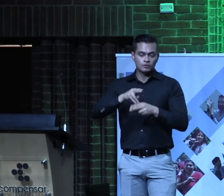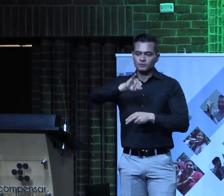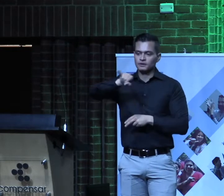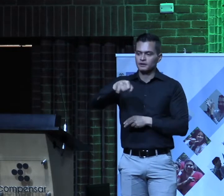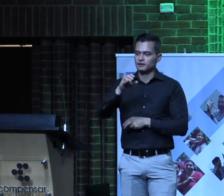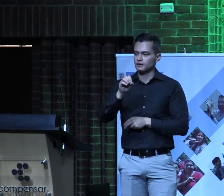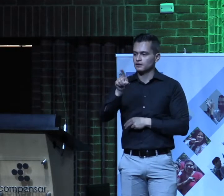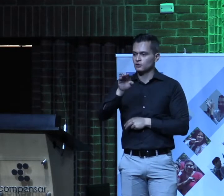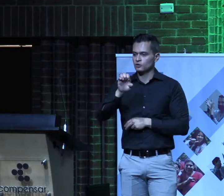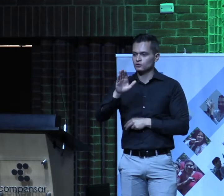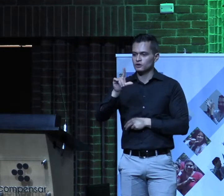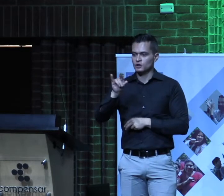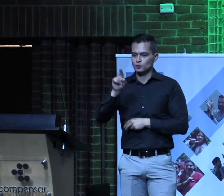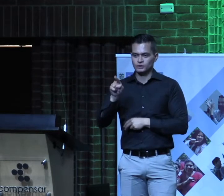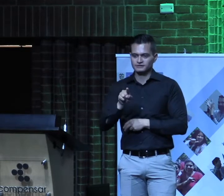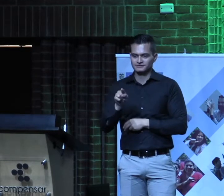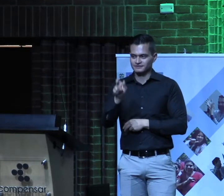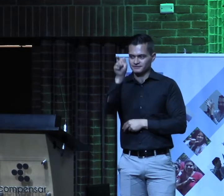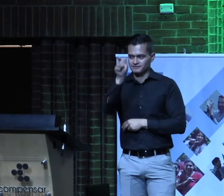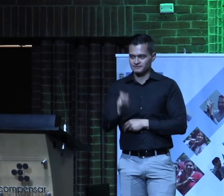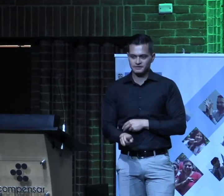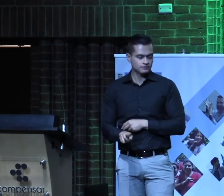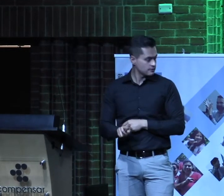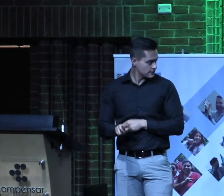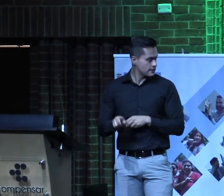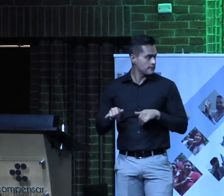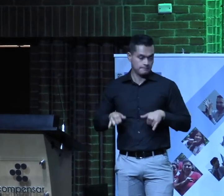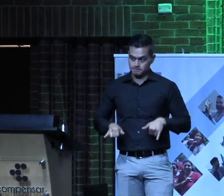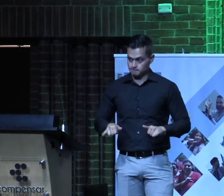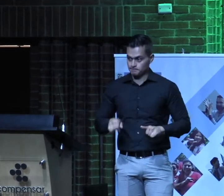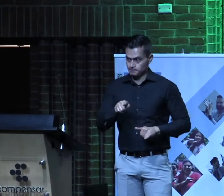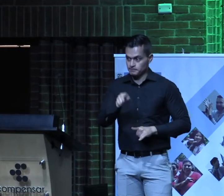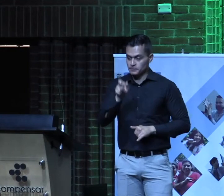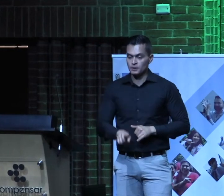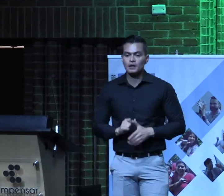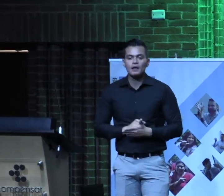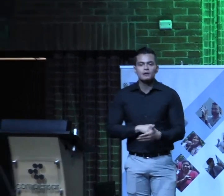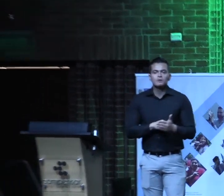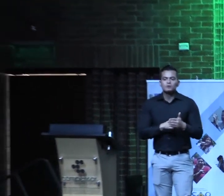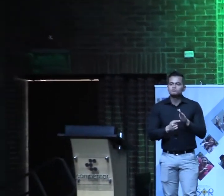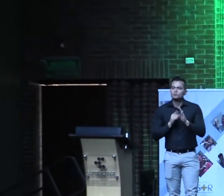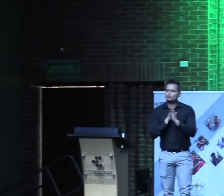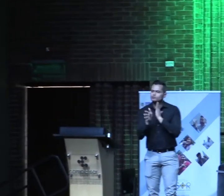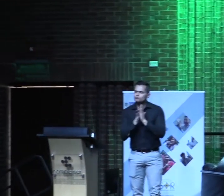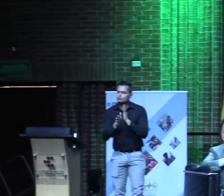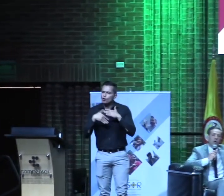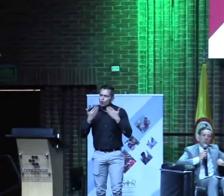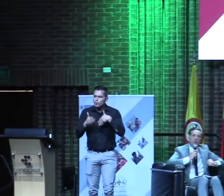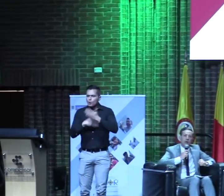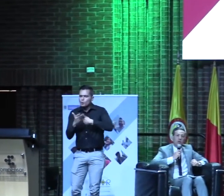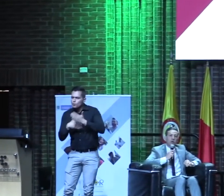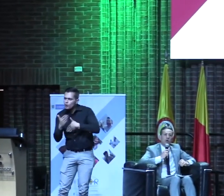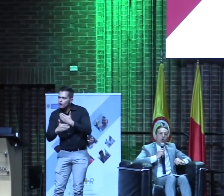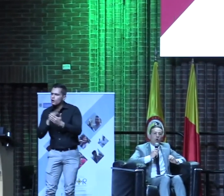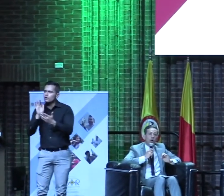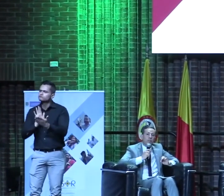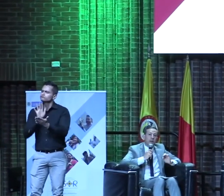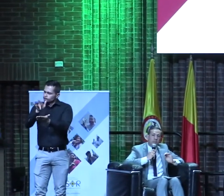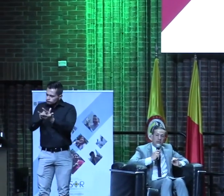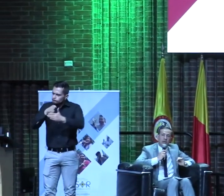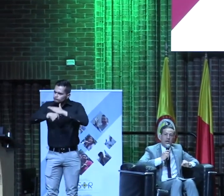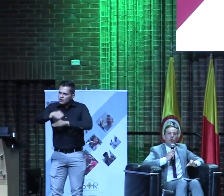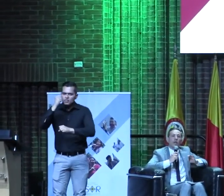Buitrago, quien nos va a comentar un poco cómo esos ajustes razonables a la ruta de empleo en el Servicio Público de Empleo